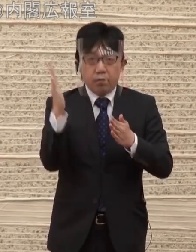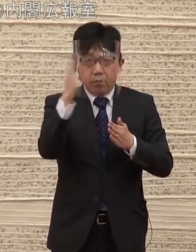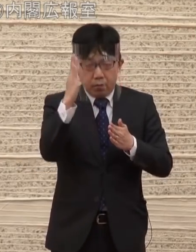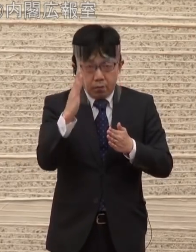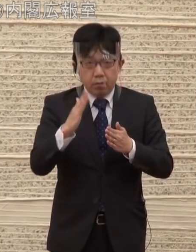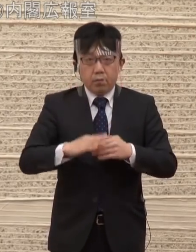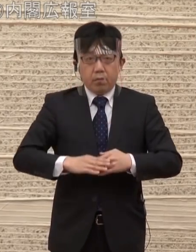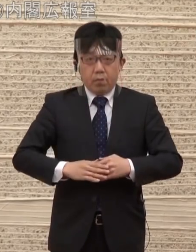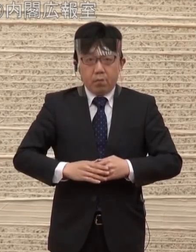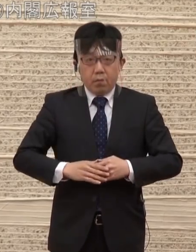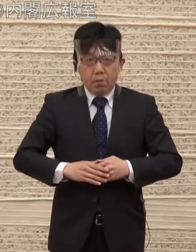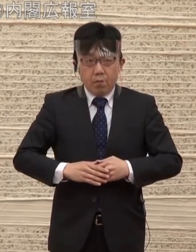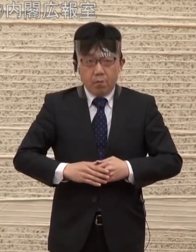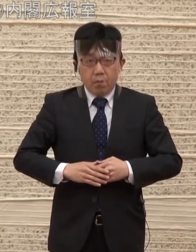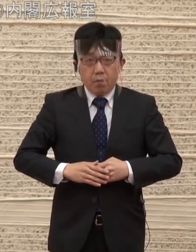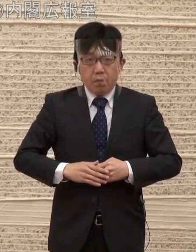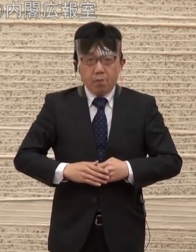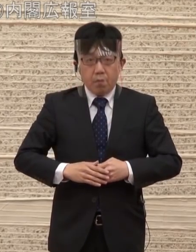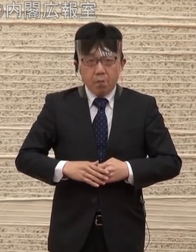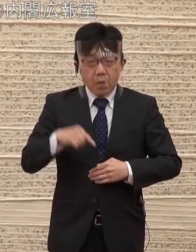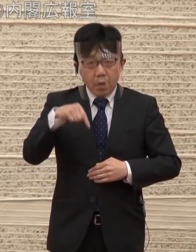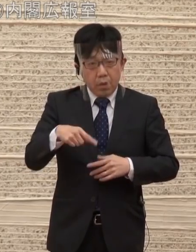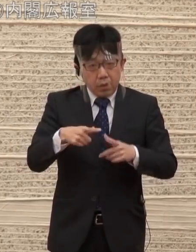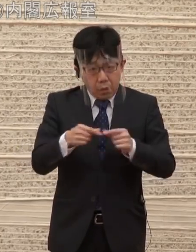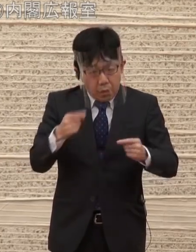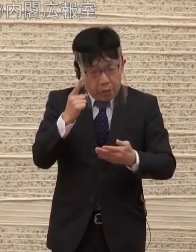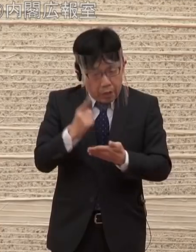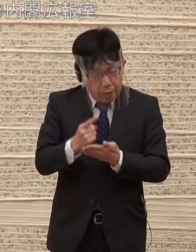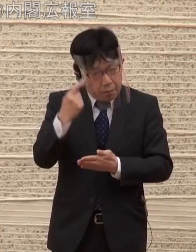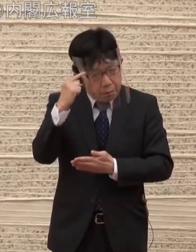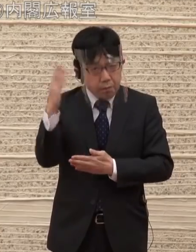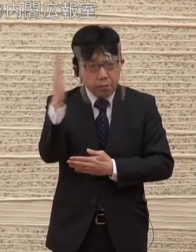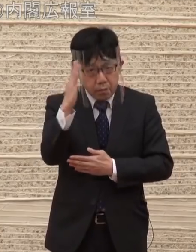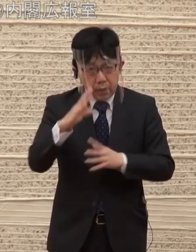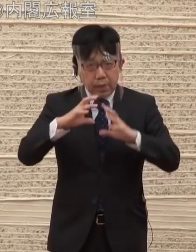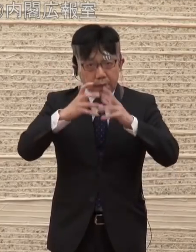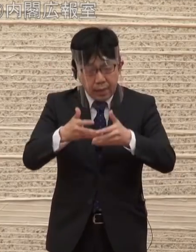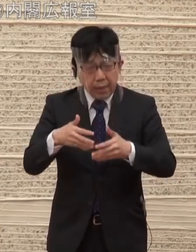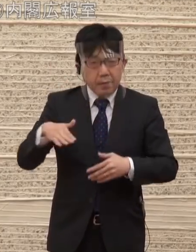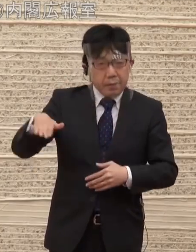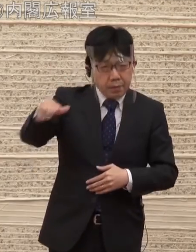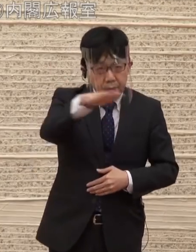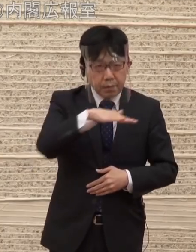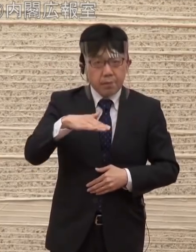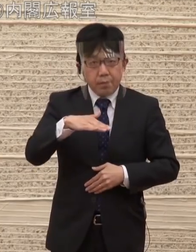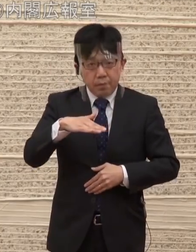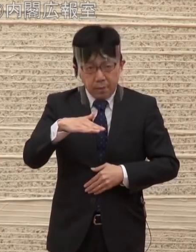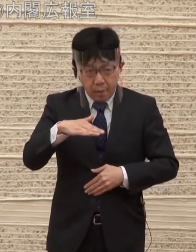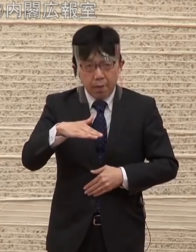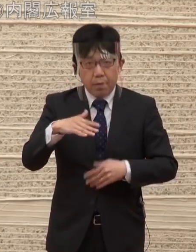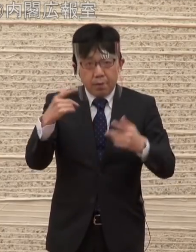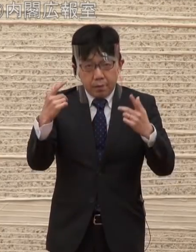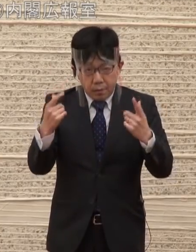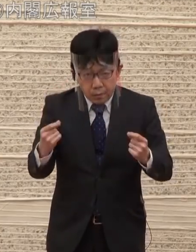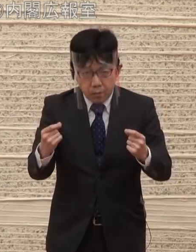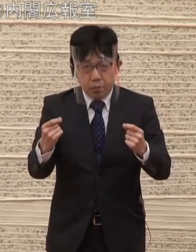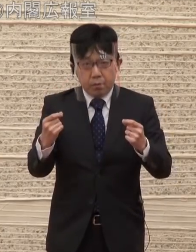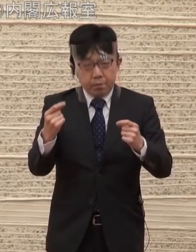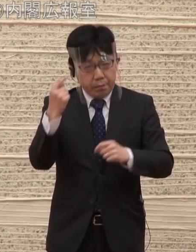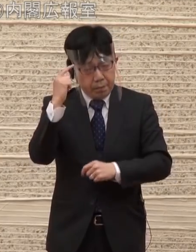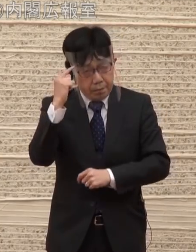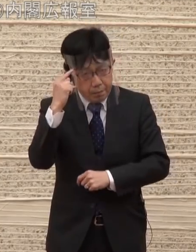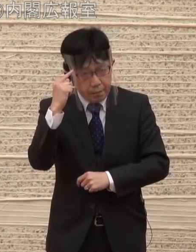ない内向きな発想では世界的課題を根本たちに解決譲渡はできない